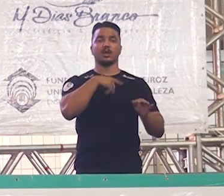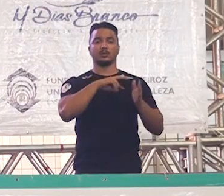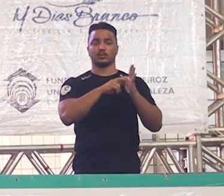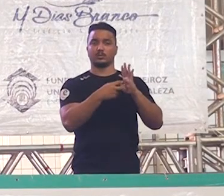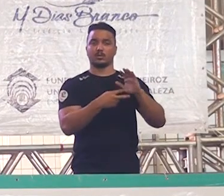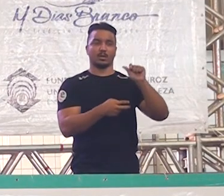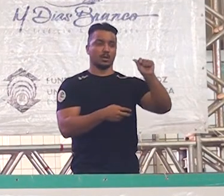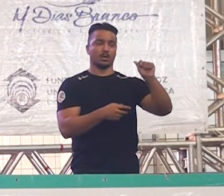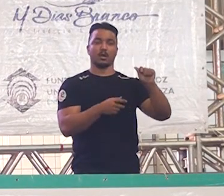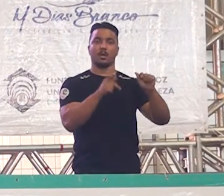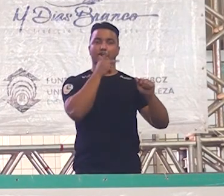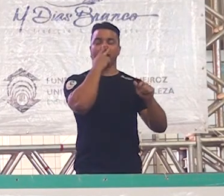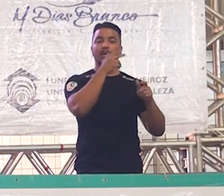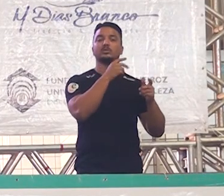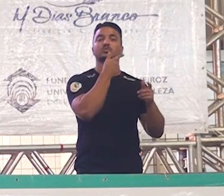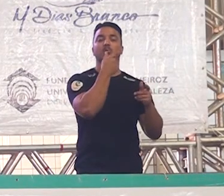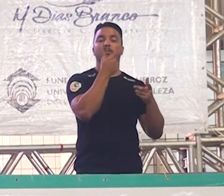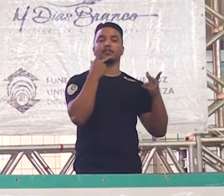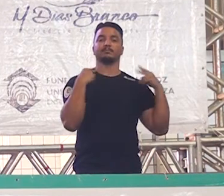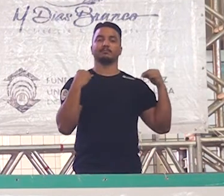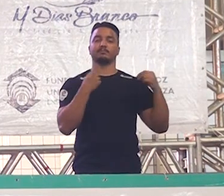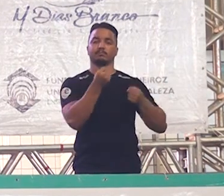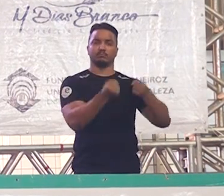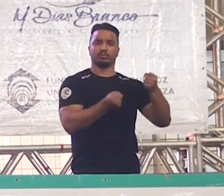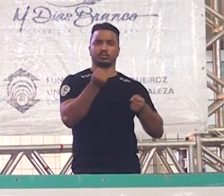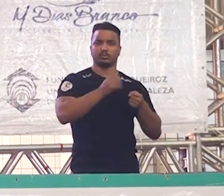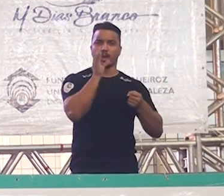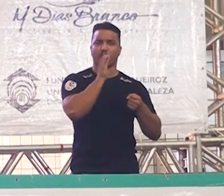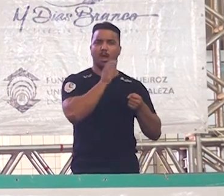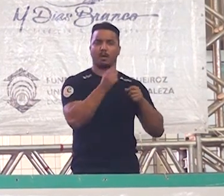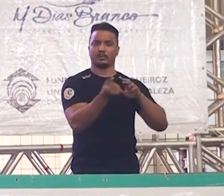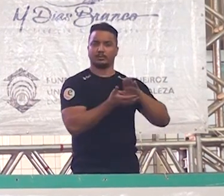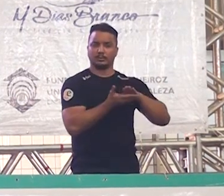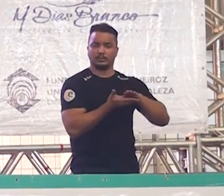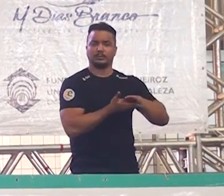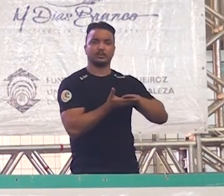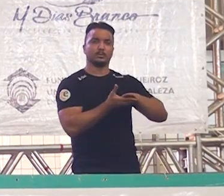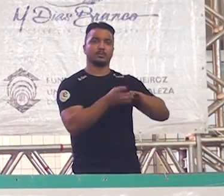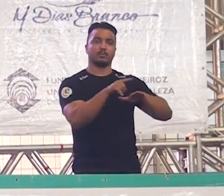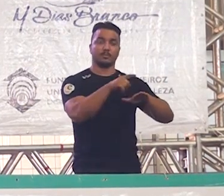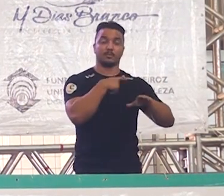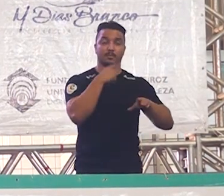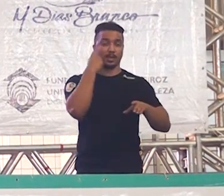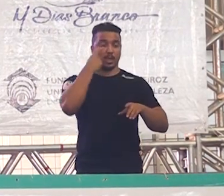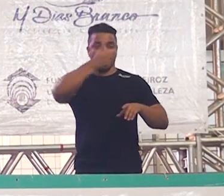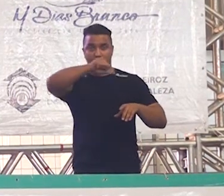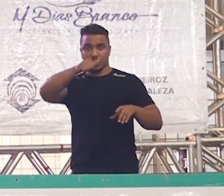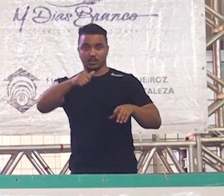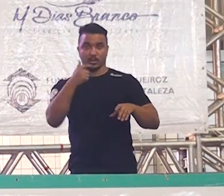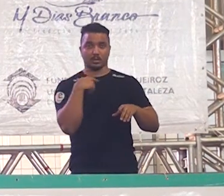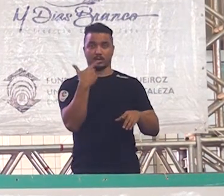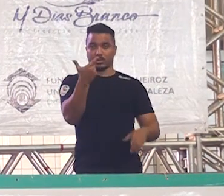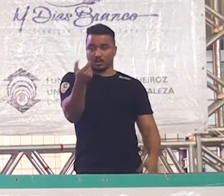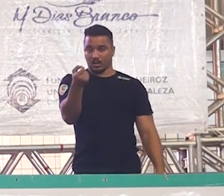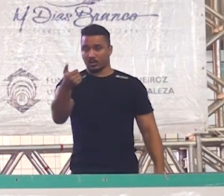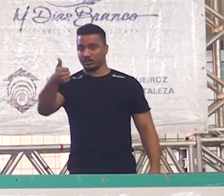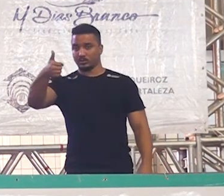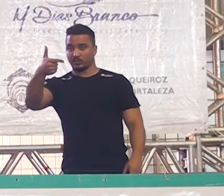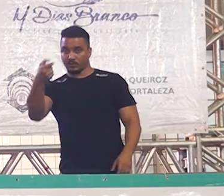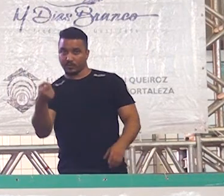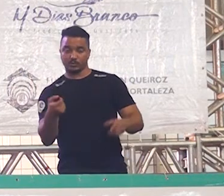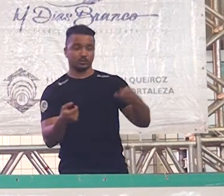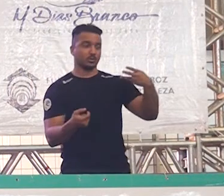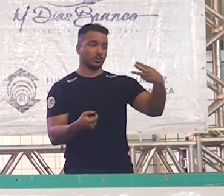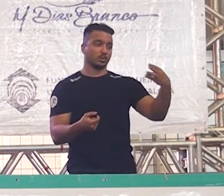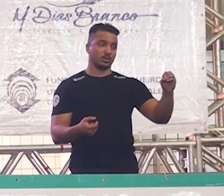cara do motorista de ônibus apressado, é o cara mais imprudente. E ele está pedindo para tu analisar entre 10 e 20 e